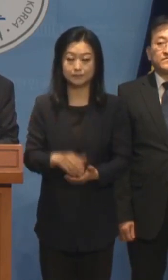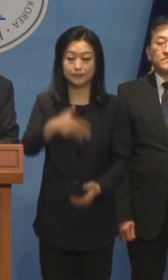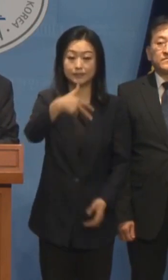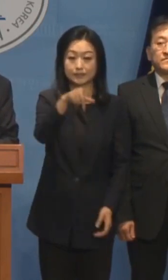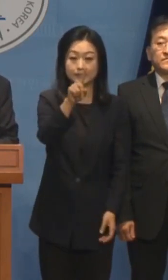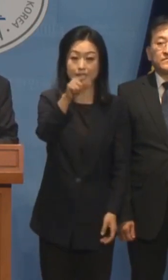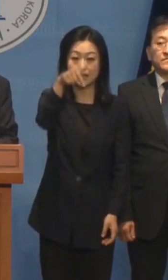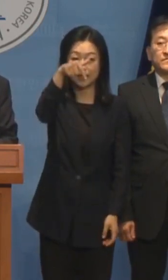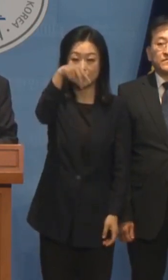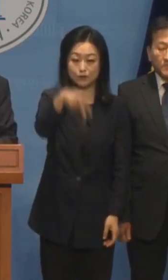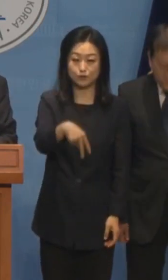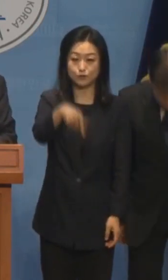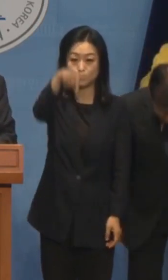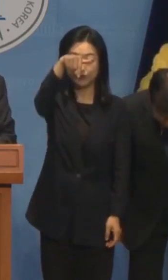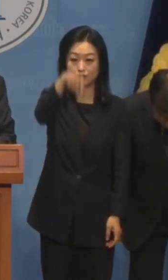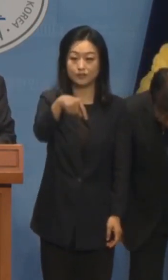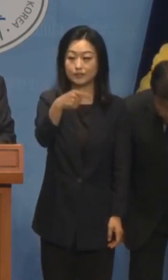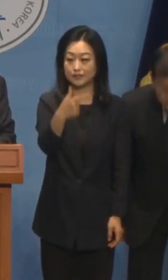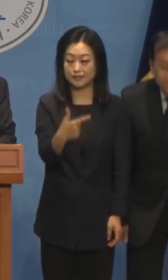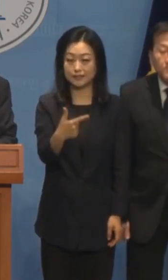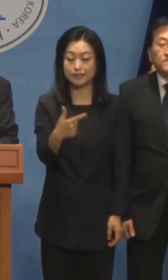차규근 의원님이십니다.